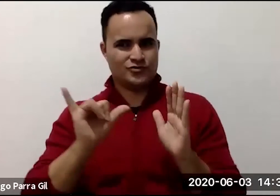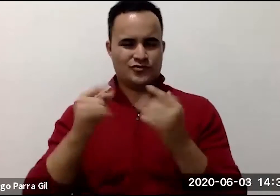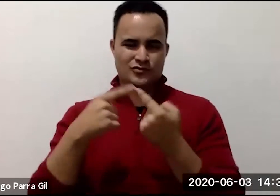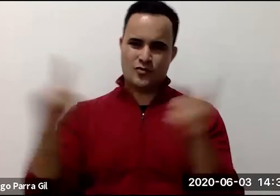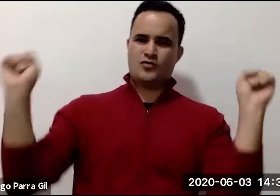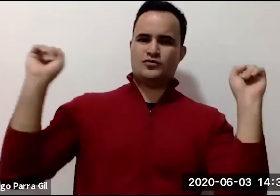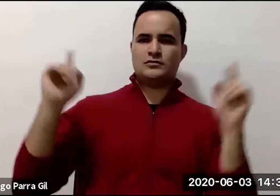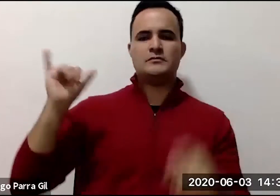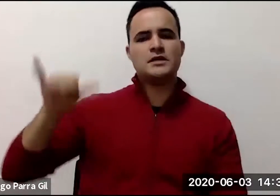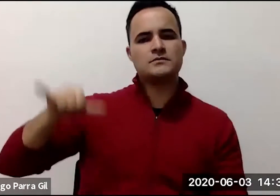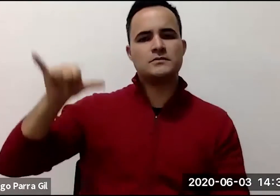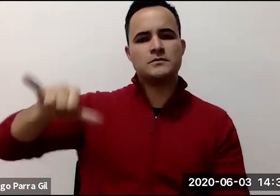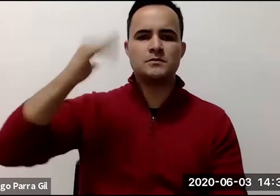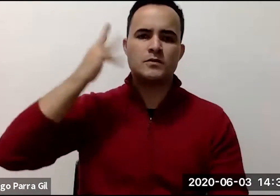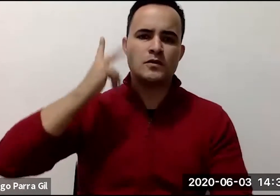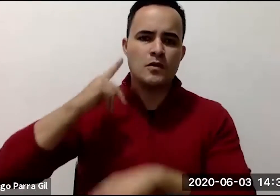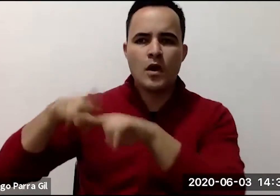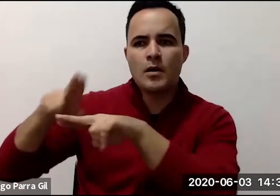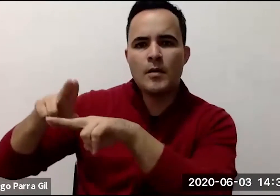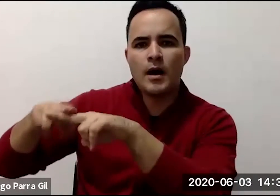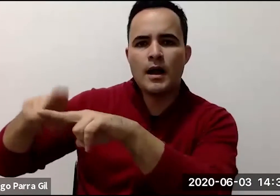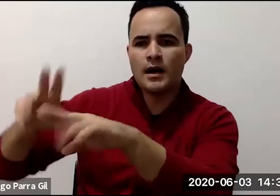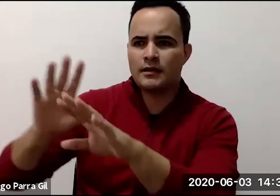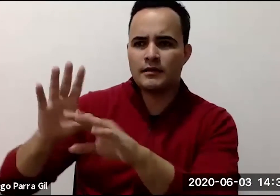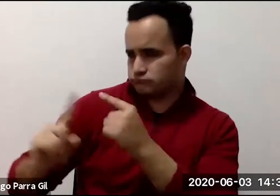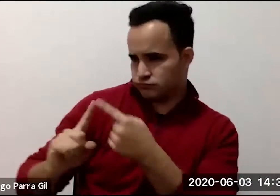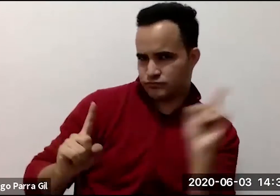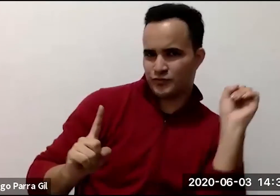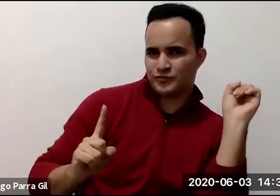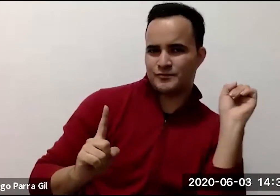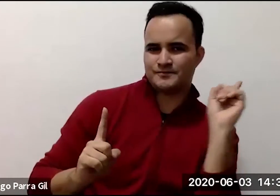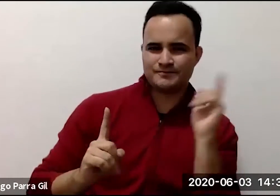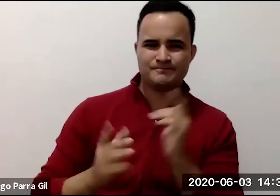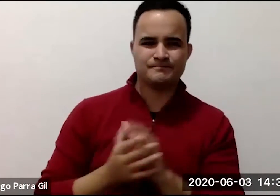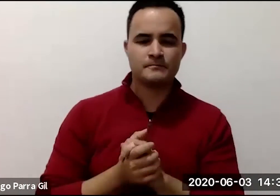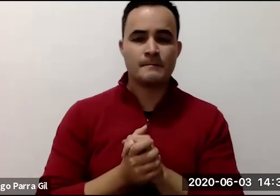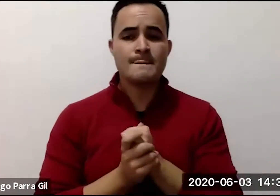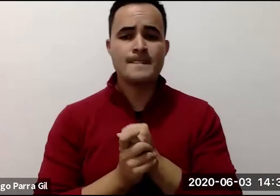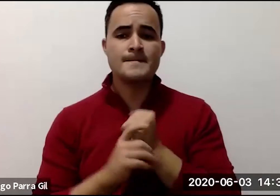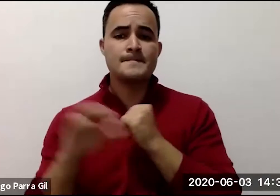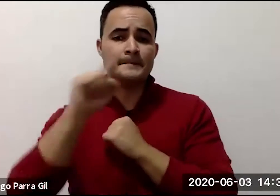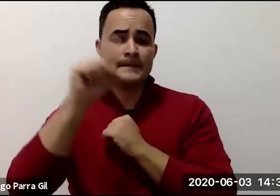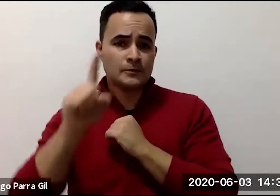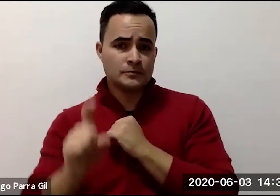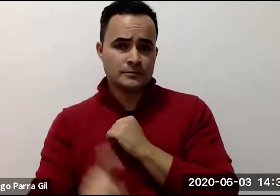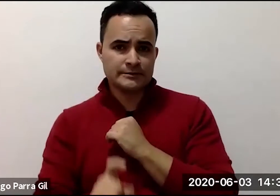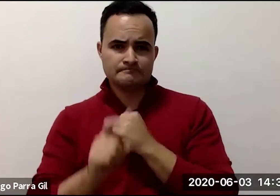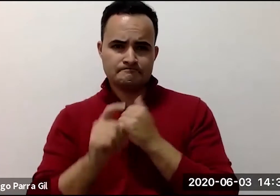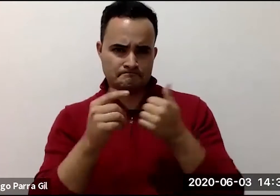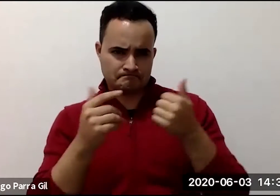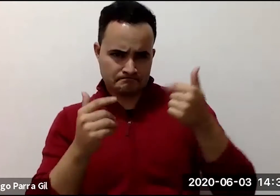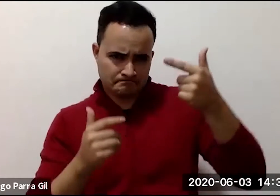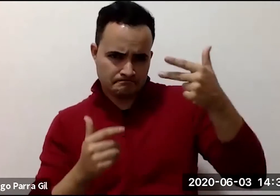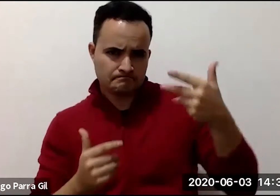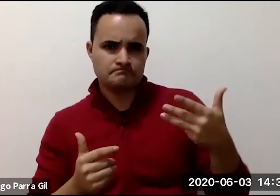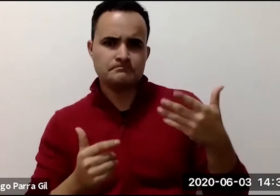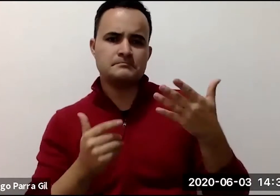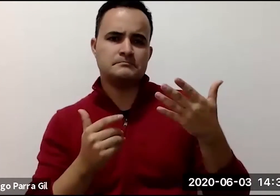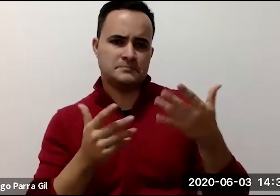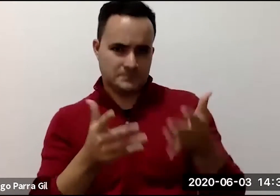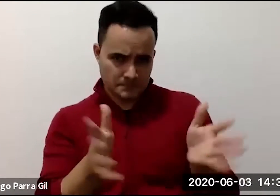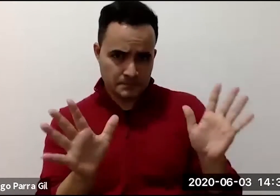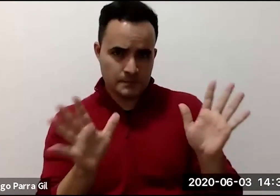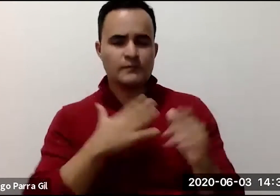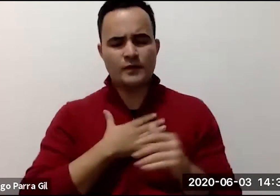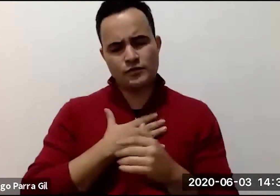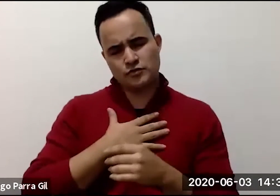A partir de las preguntas que fuimos decantando también para hoy, yo quisiera recordarnos que el planeta